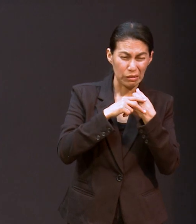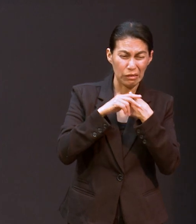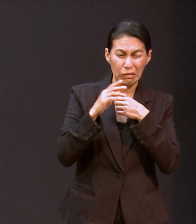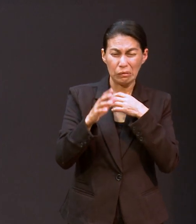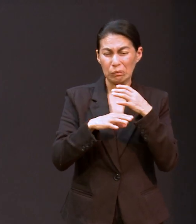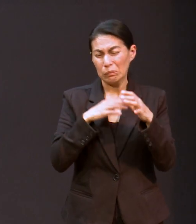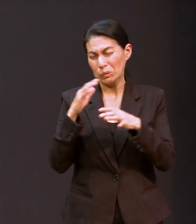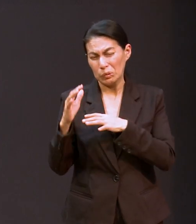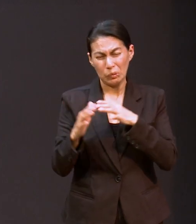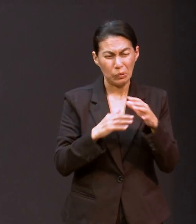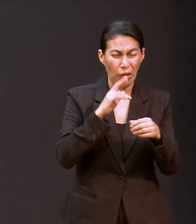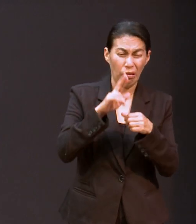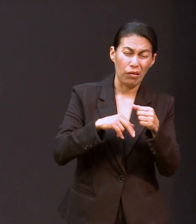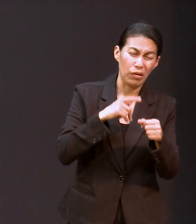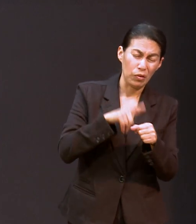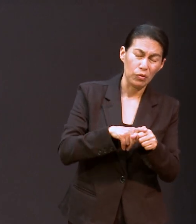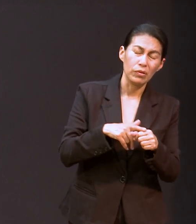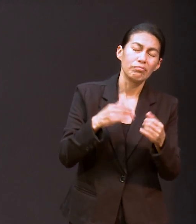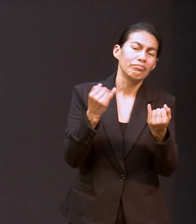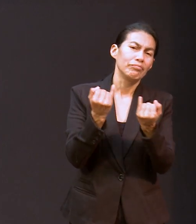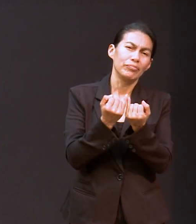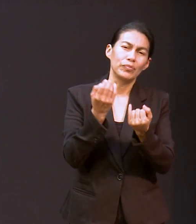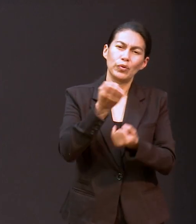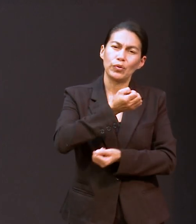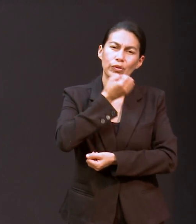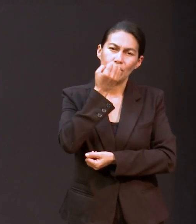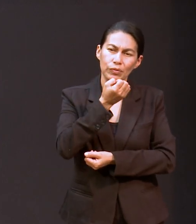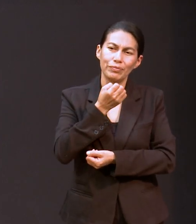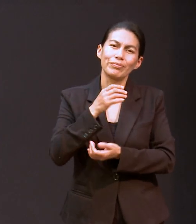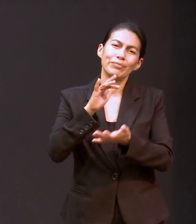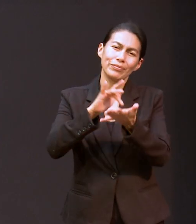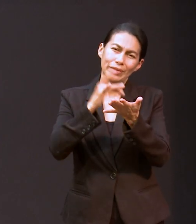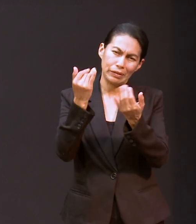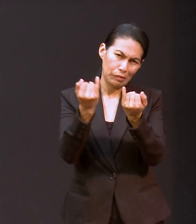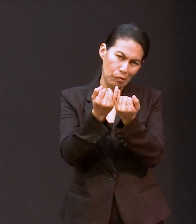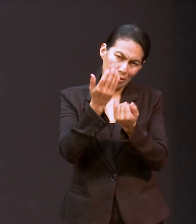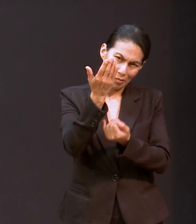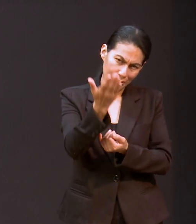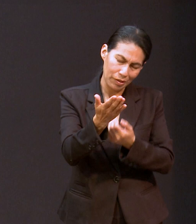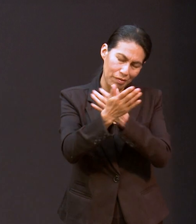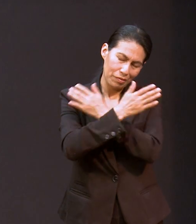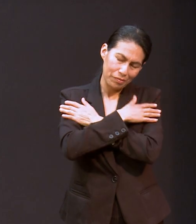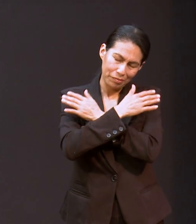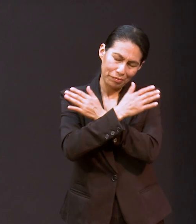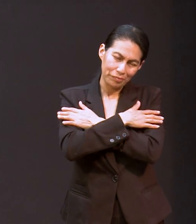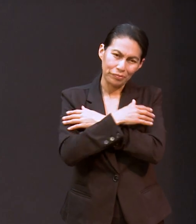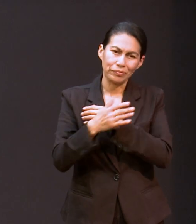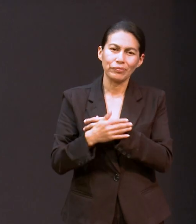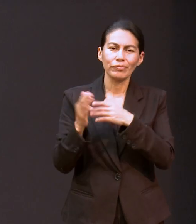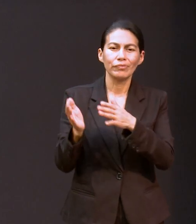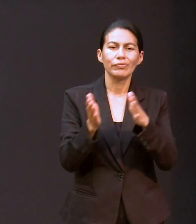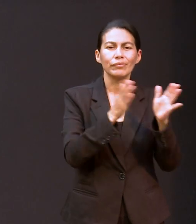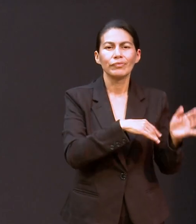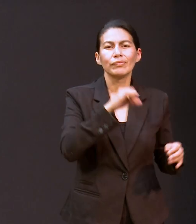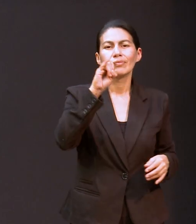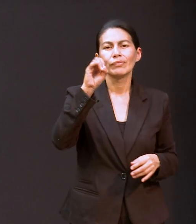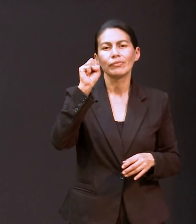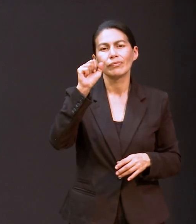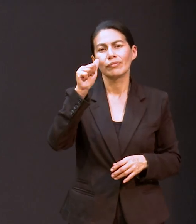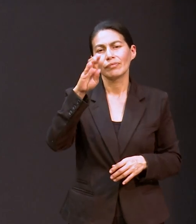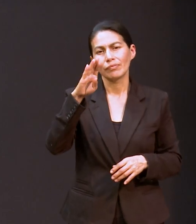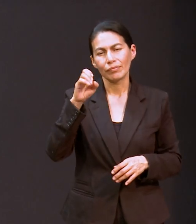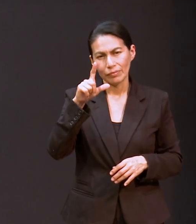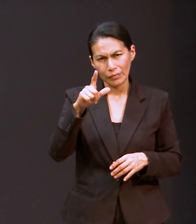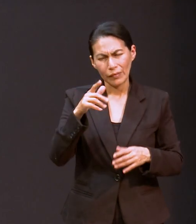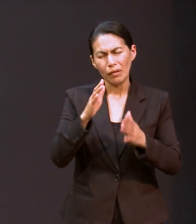pasando por desastre naturales Dios les bendiga igualmente Dali un abrazo para ti Isabel